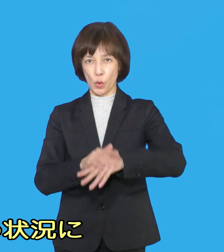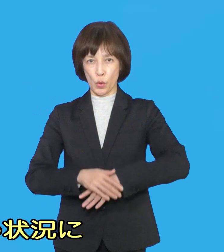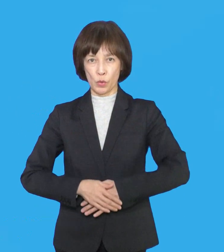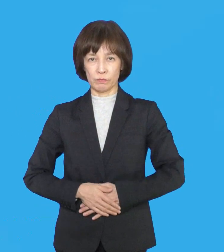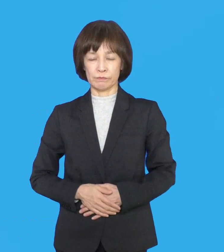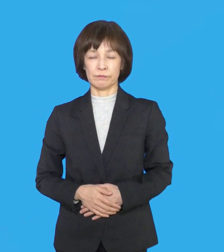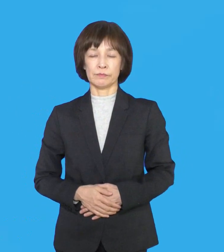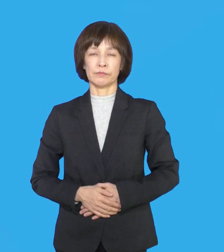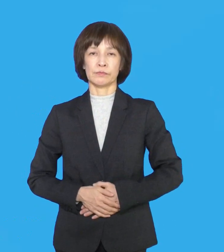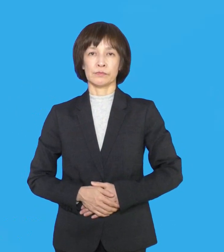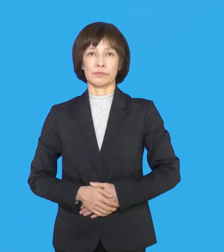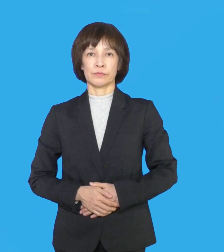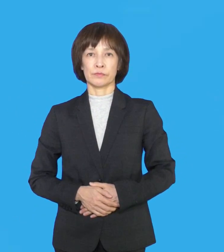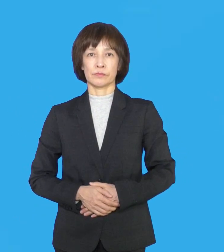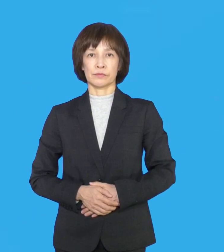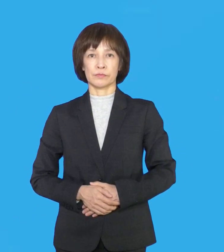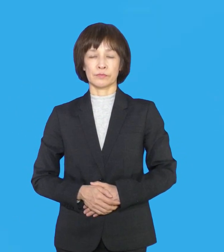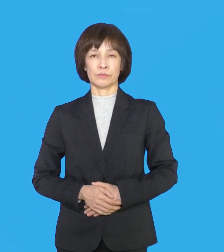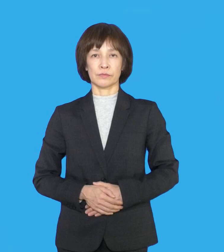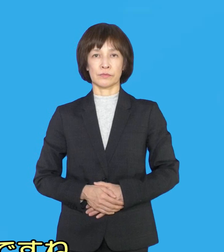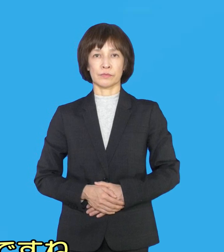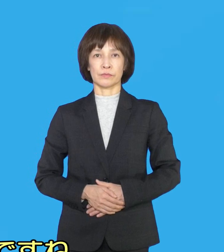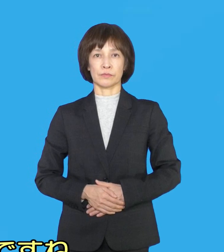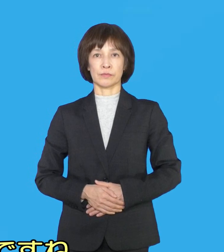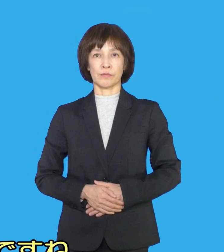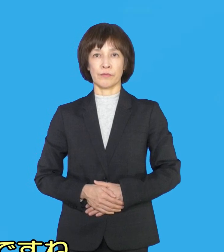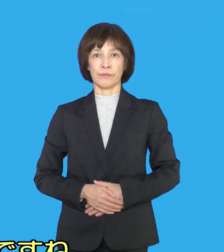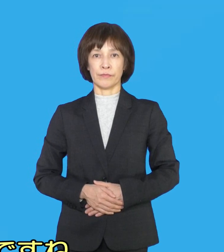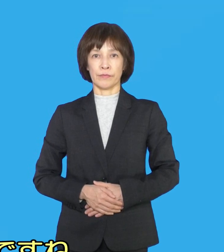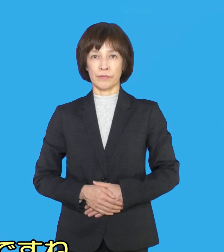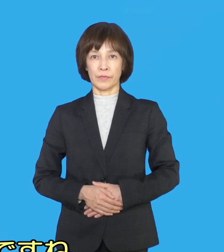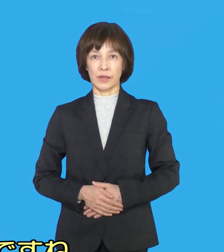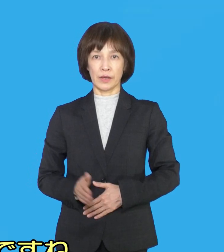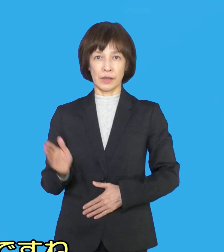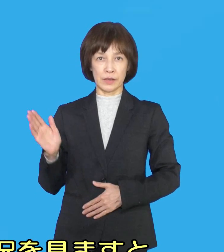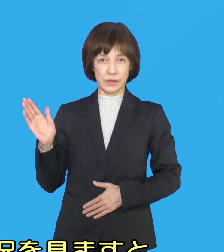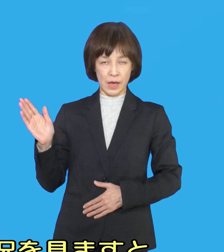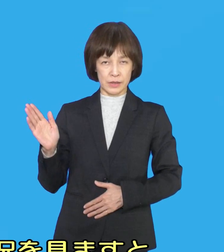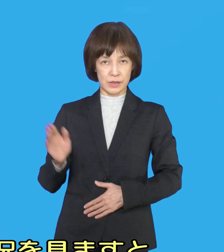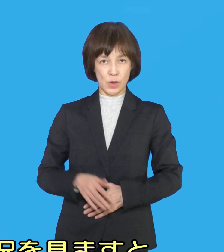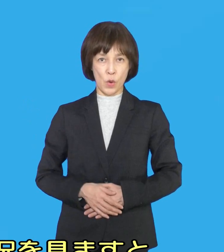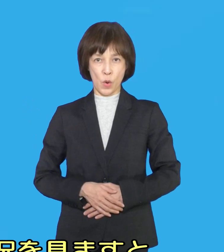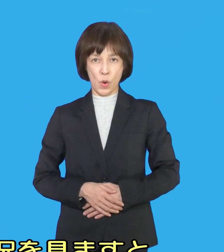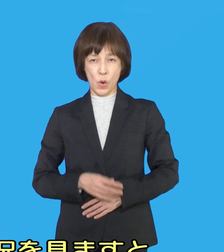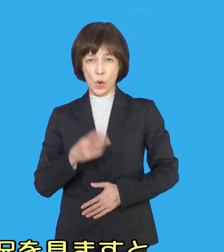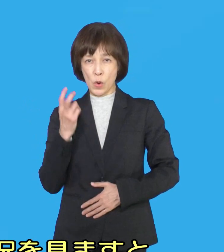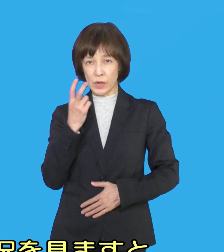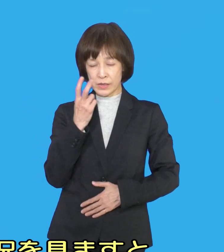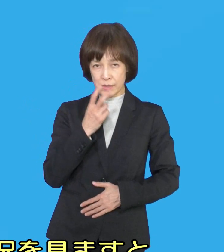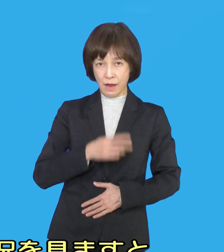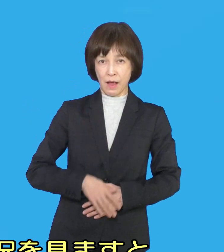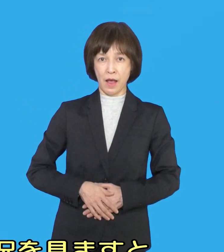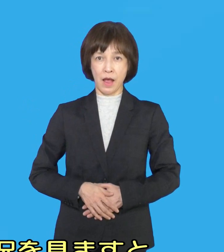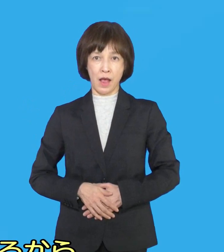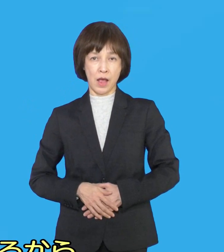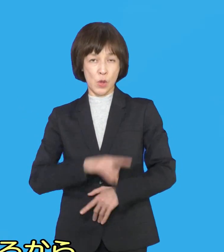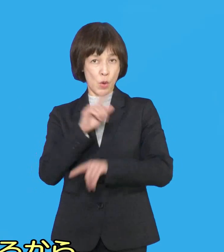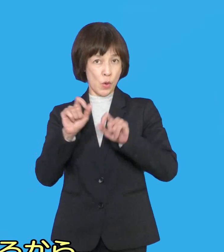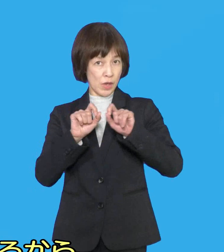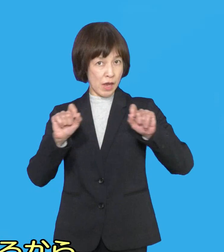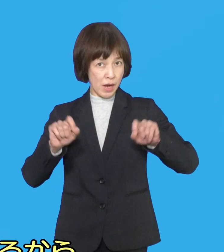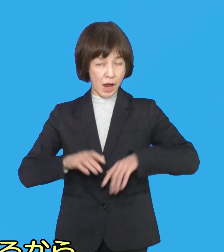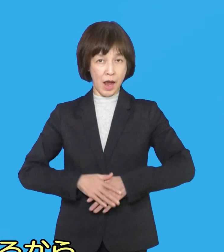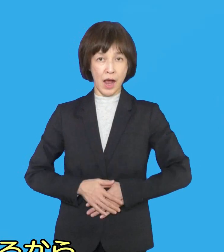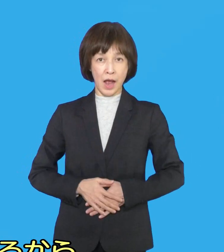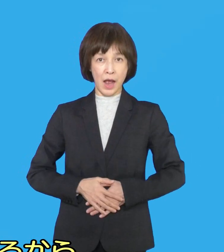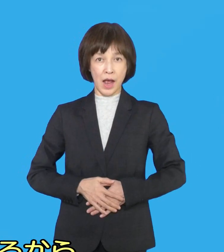ています。はい、最近のトレンドですね、堺シグナル、モニタリング指標の状況を見ますと、12